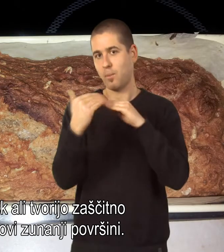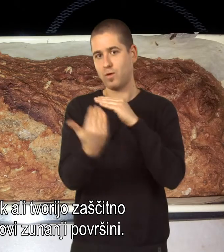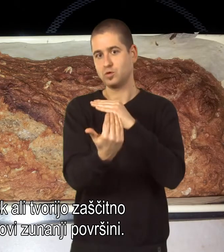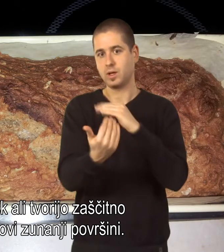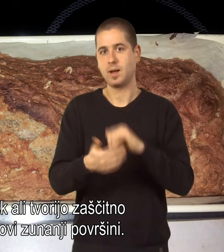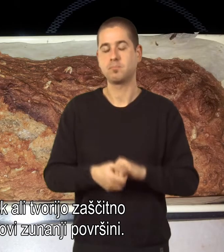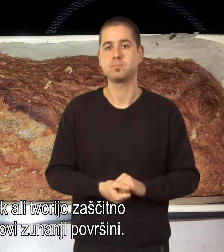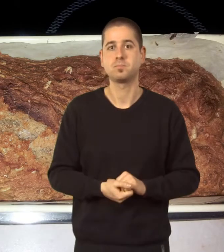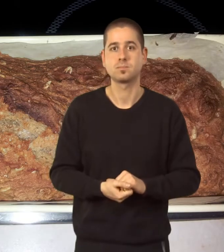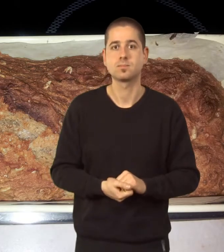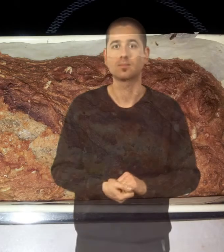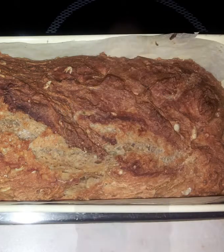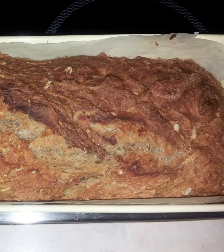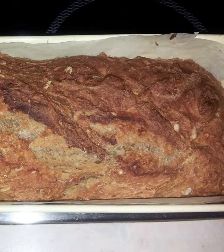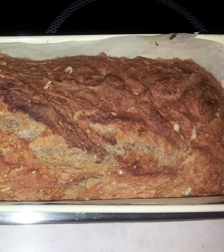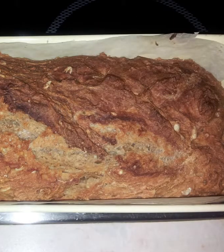zunanji površini.